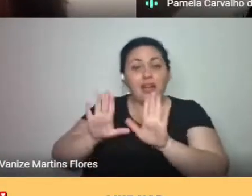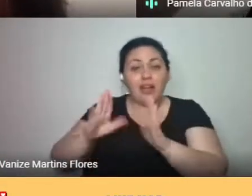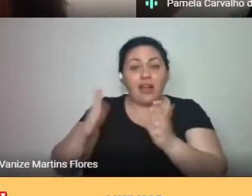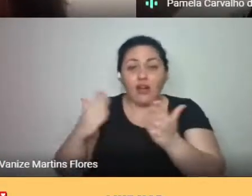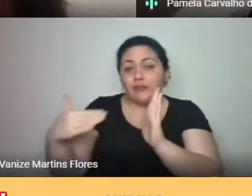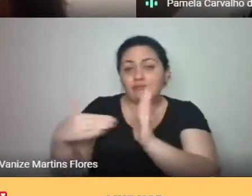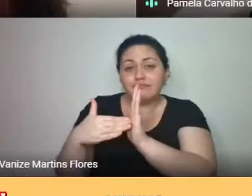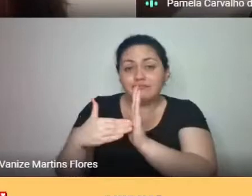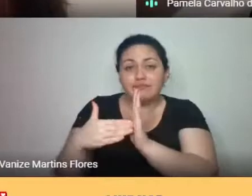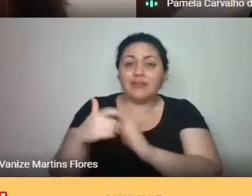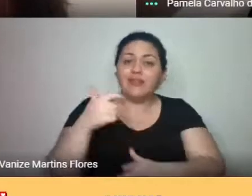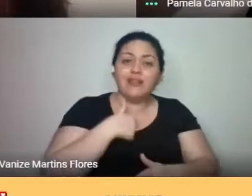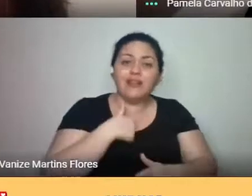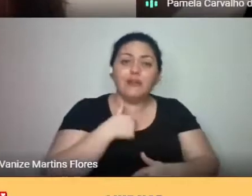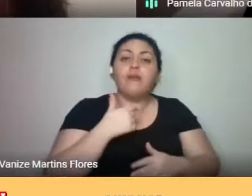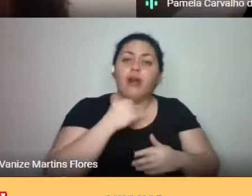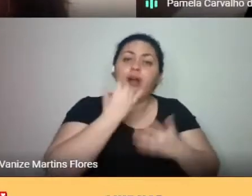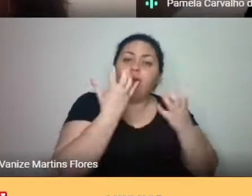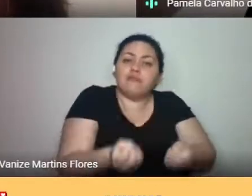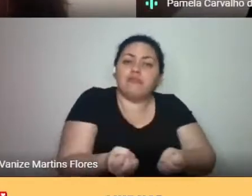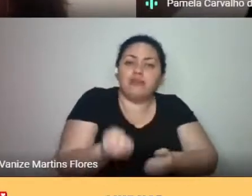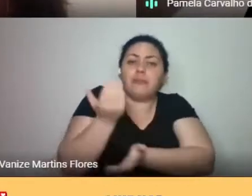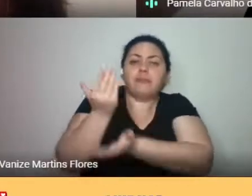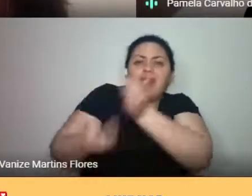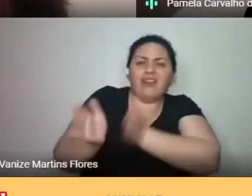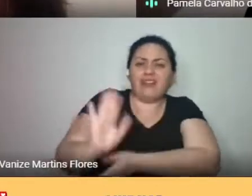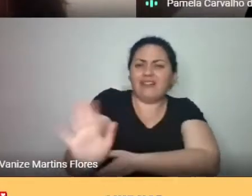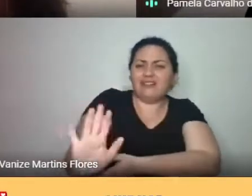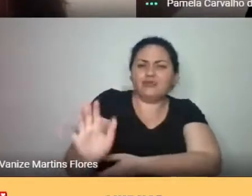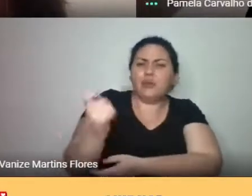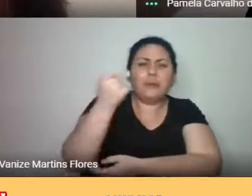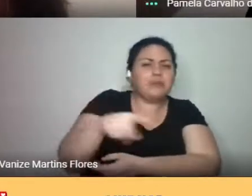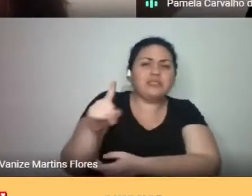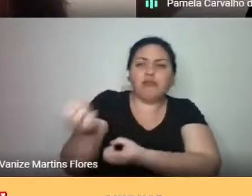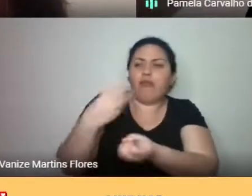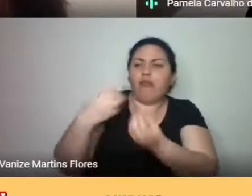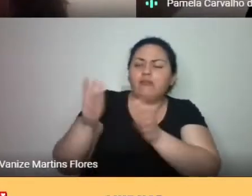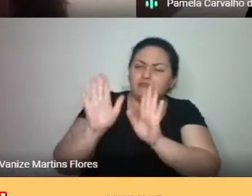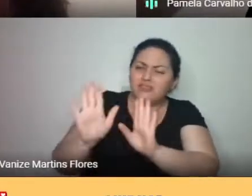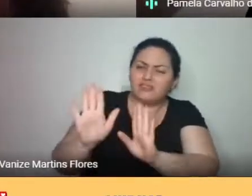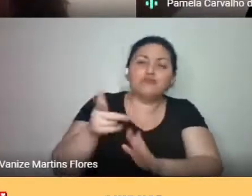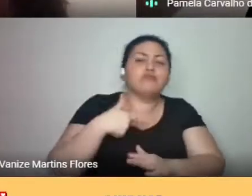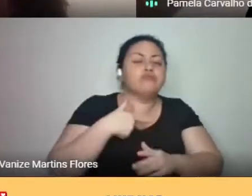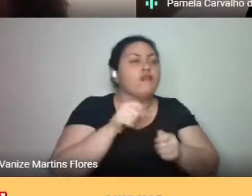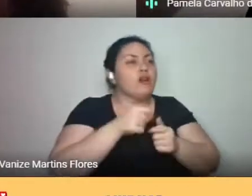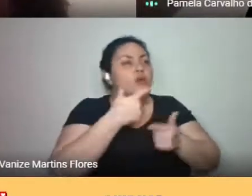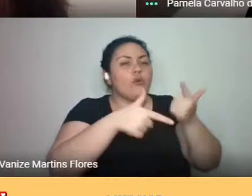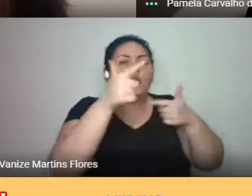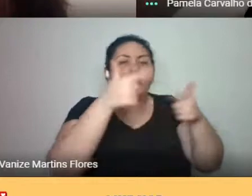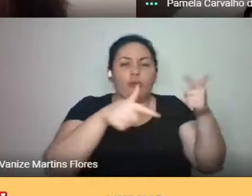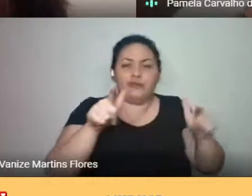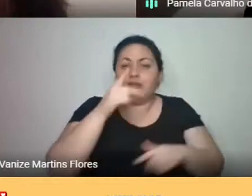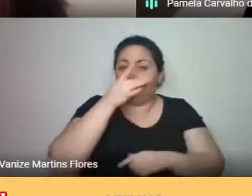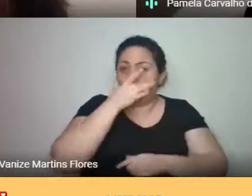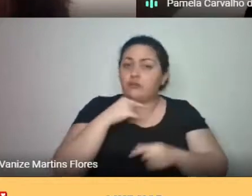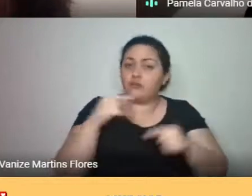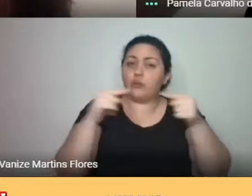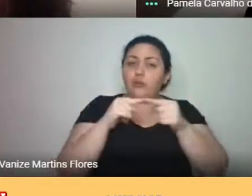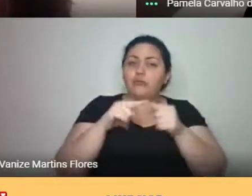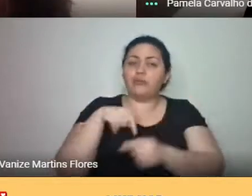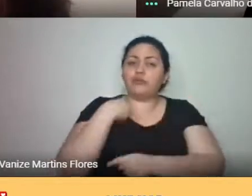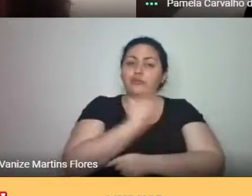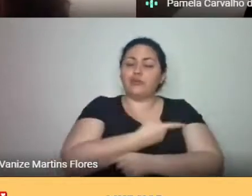de perda mesmo, assim. E eu acho que isso tem muito a ver com algo nosso, né? De não